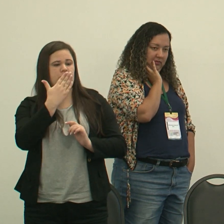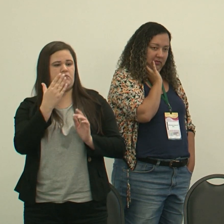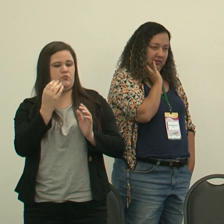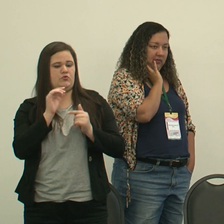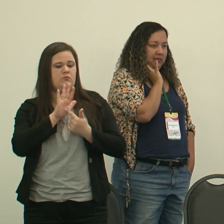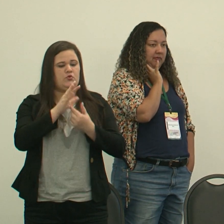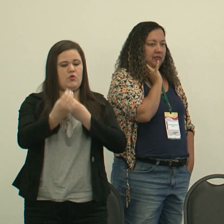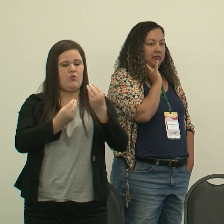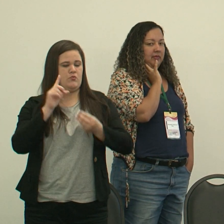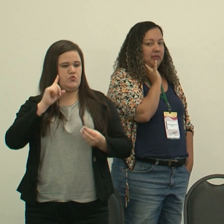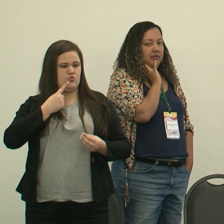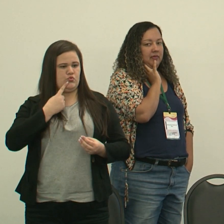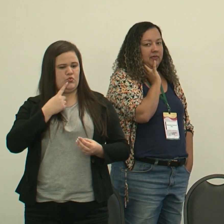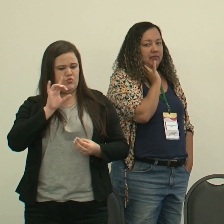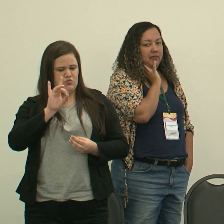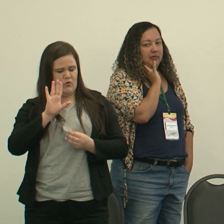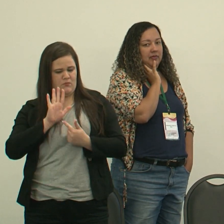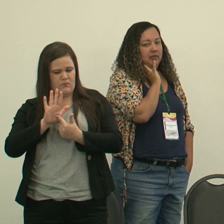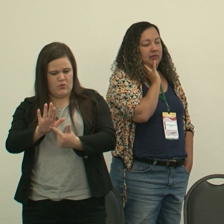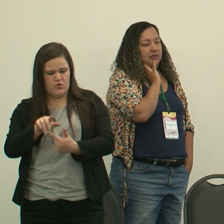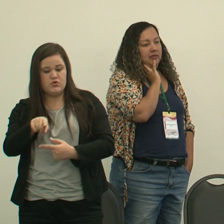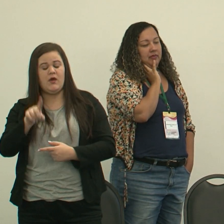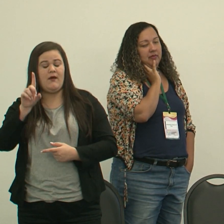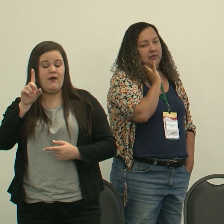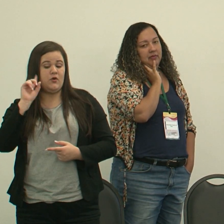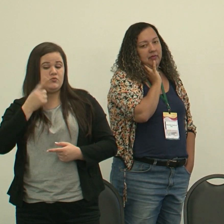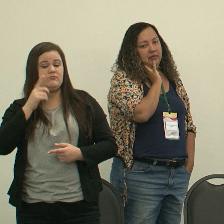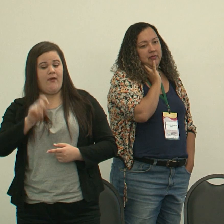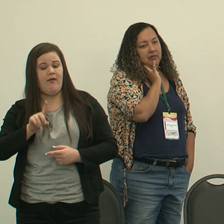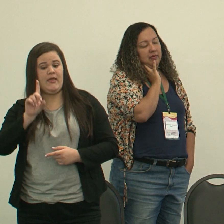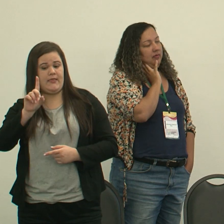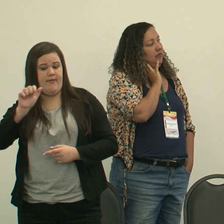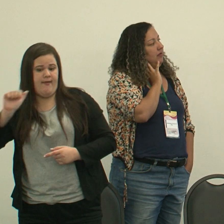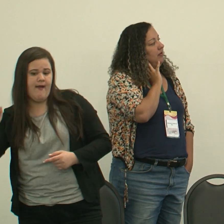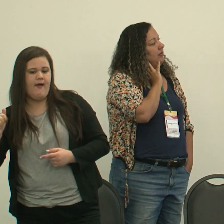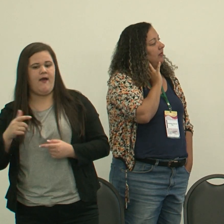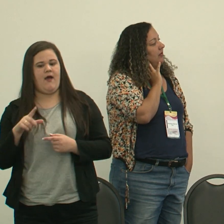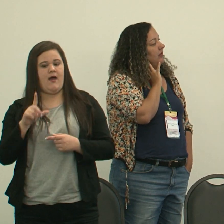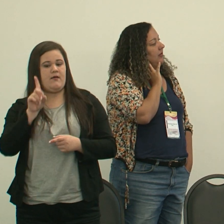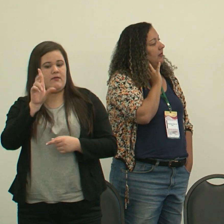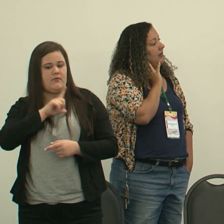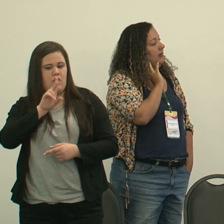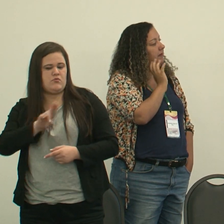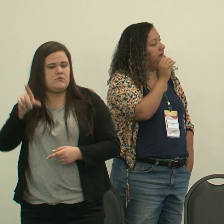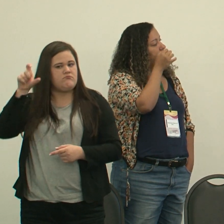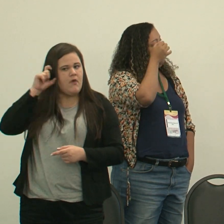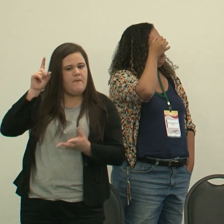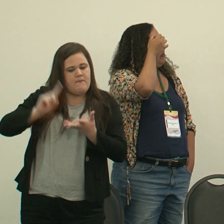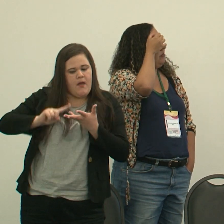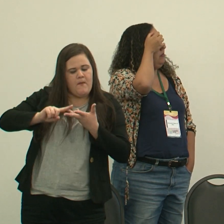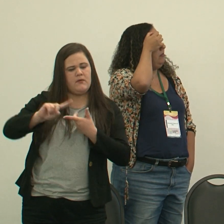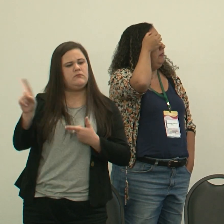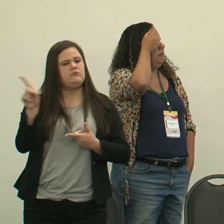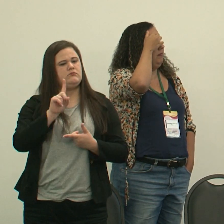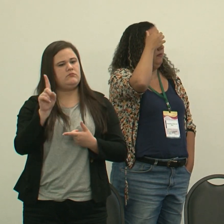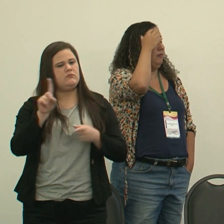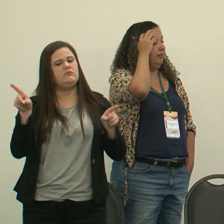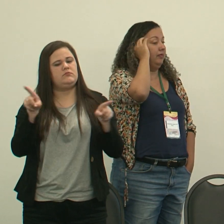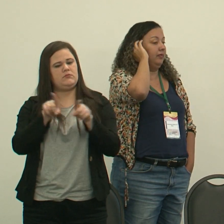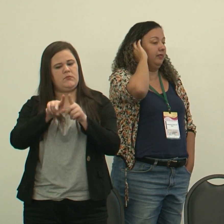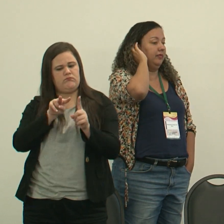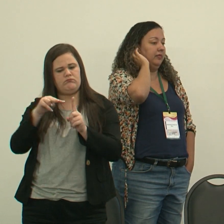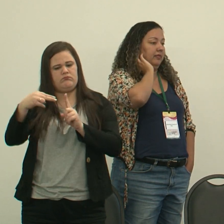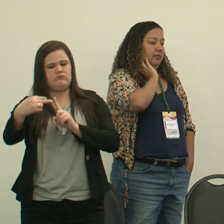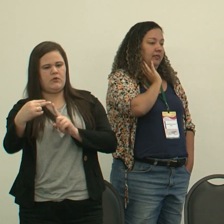só o surdo como um deficiente auditivo, que usa um aparelho auditivo e por aí vai. Mas mostrar que há outras formas